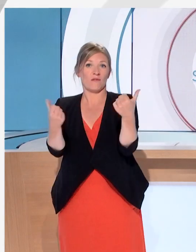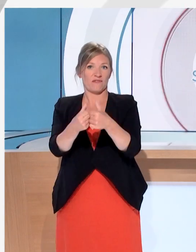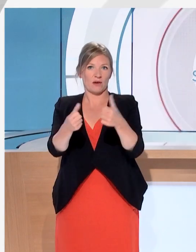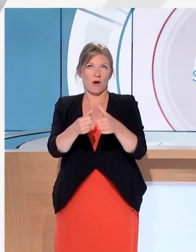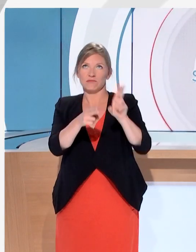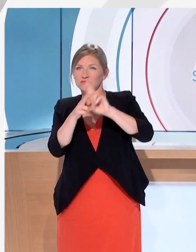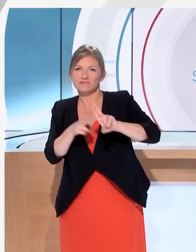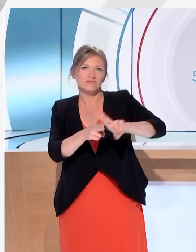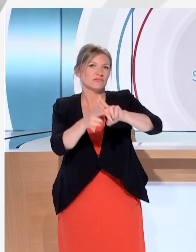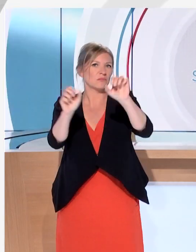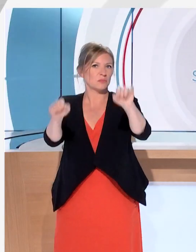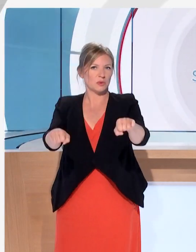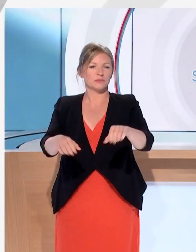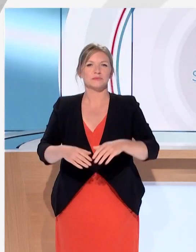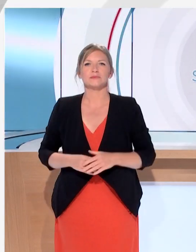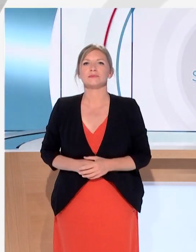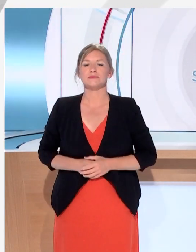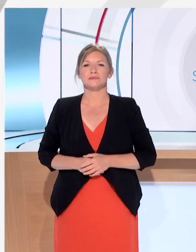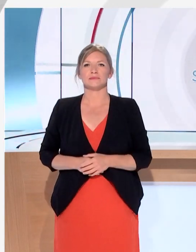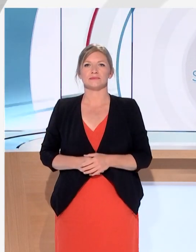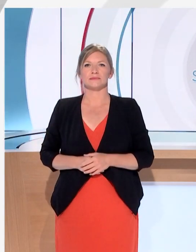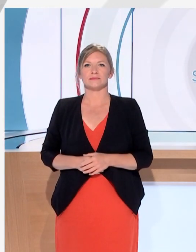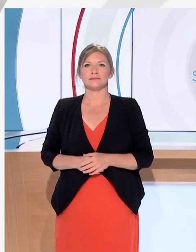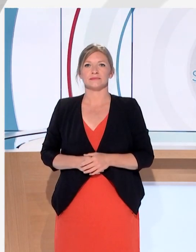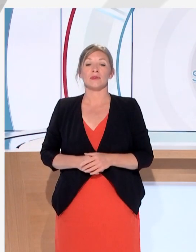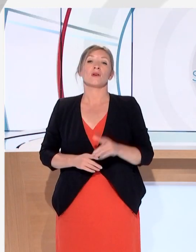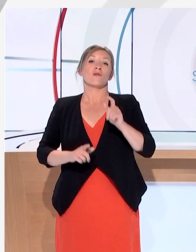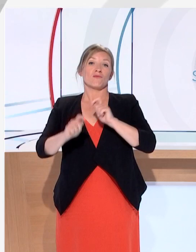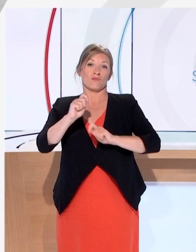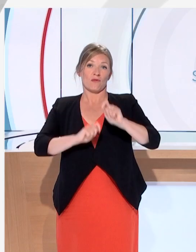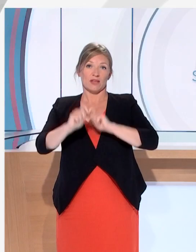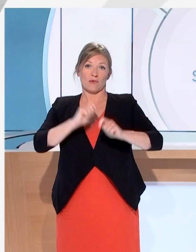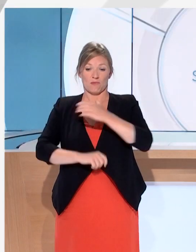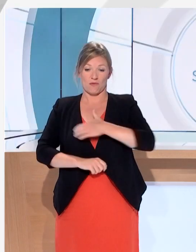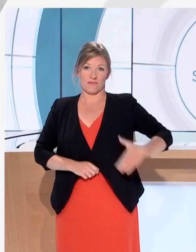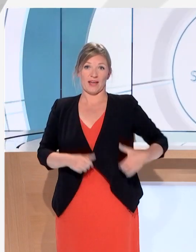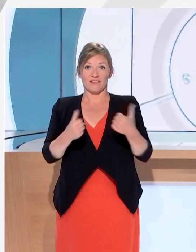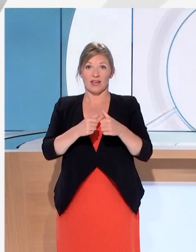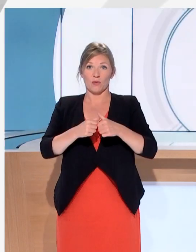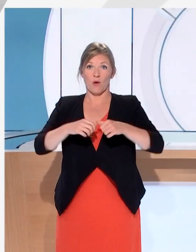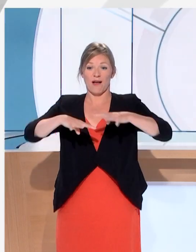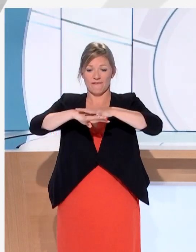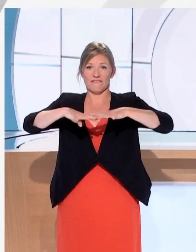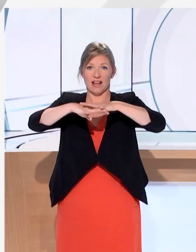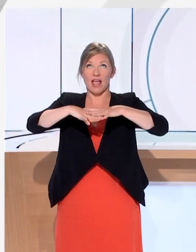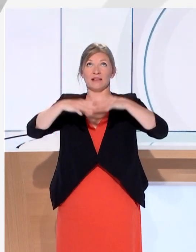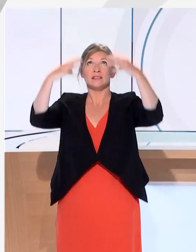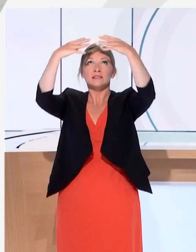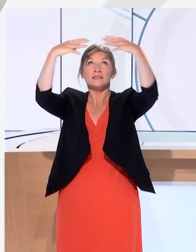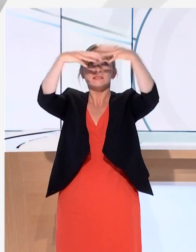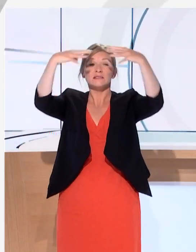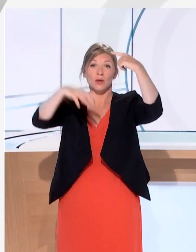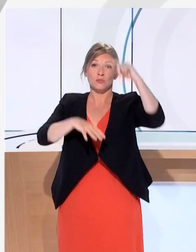programme de restauration et de valorisation de l'église Notre-Dame. En attendant, les filets restent fixés